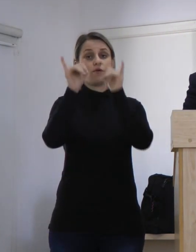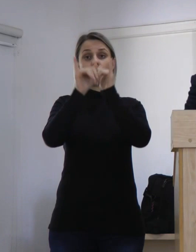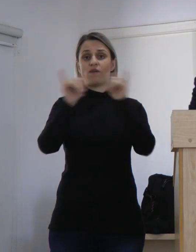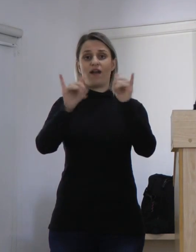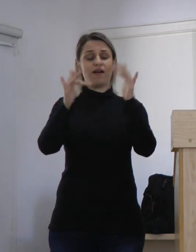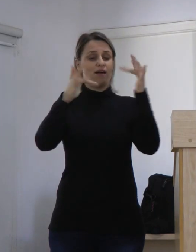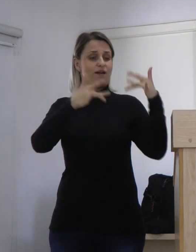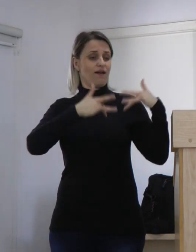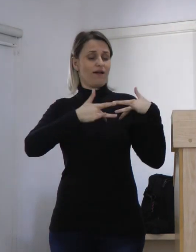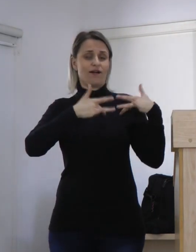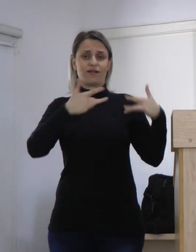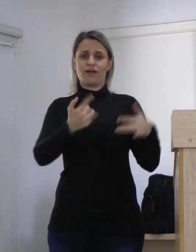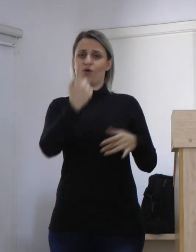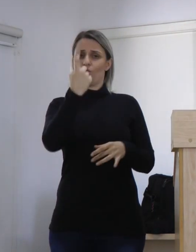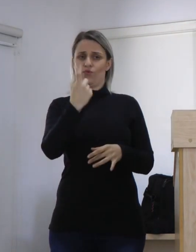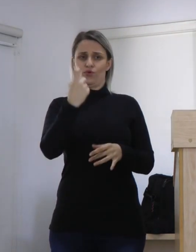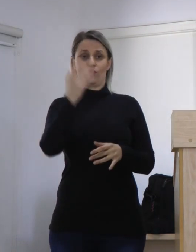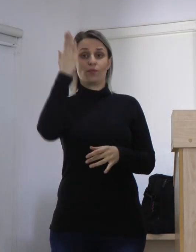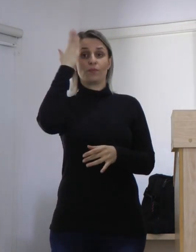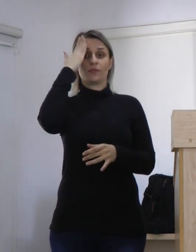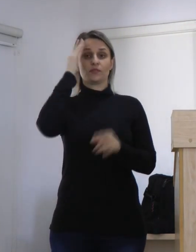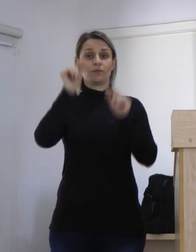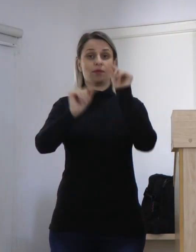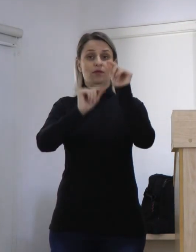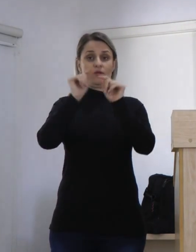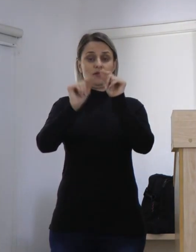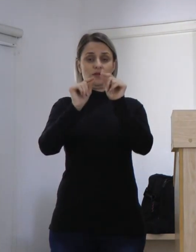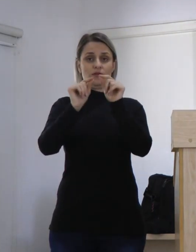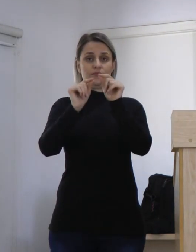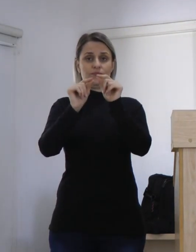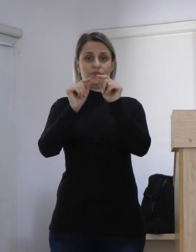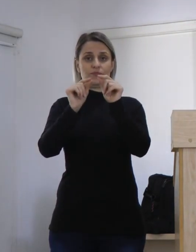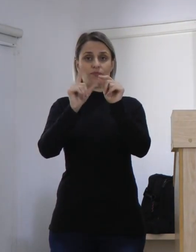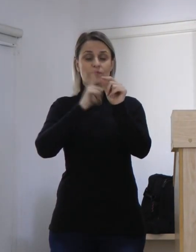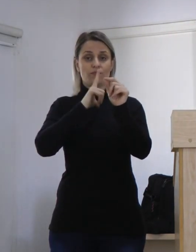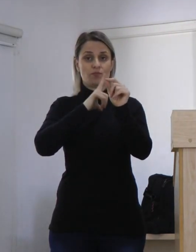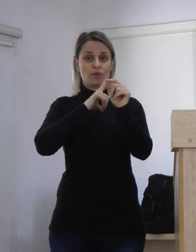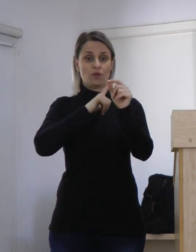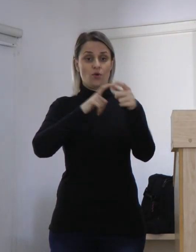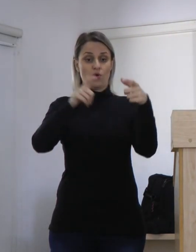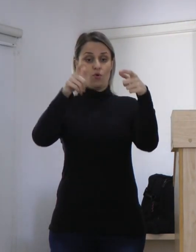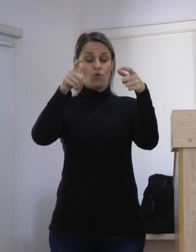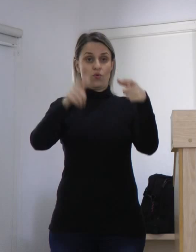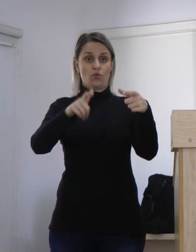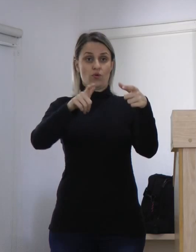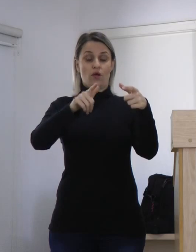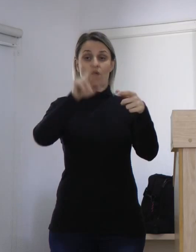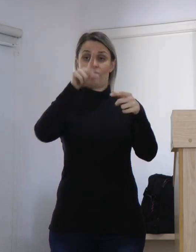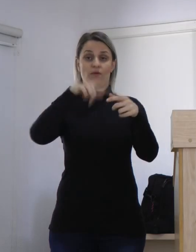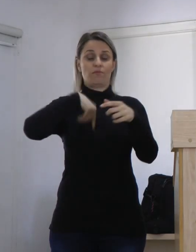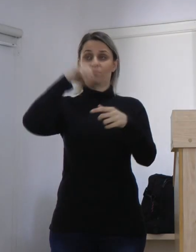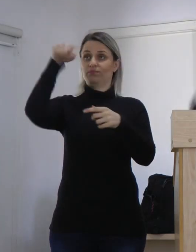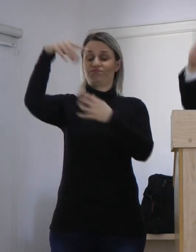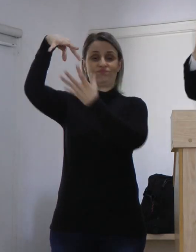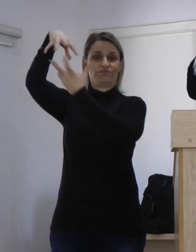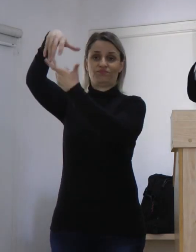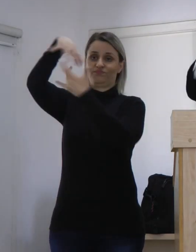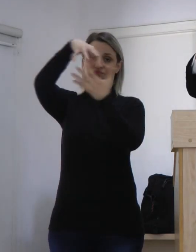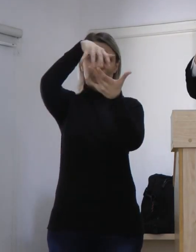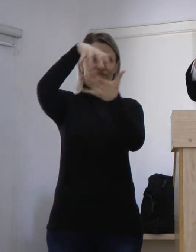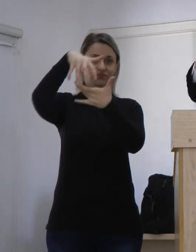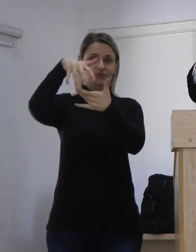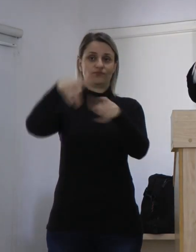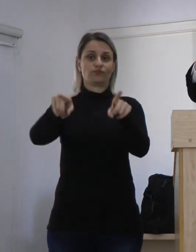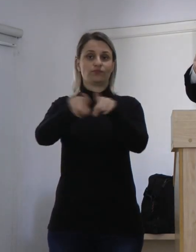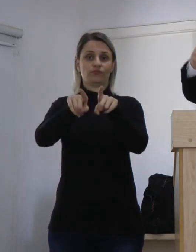saber quem vai passar à esquerda, os bodes, aqueles espíritos que emigrarão da terra para outros mundos, daqueles outros,